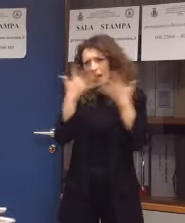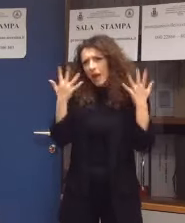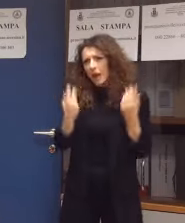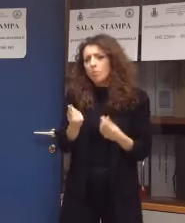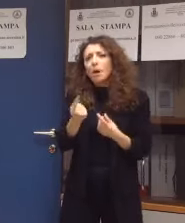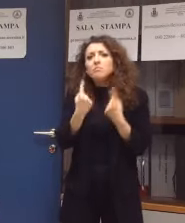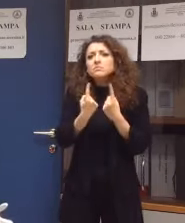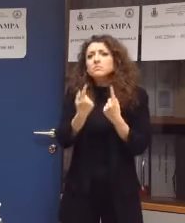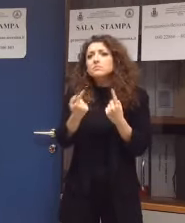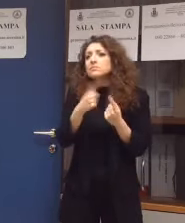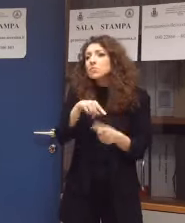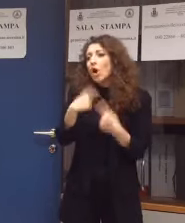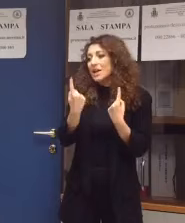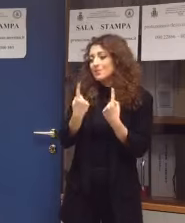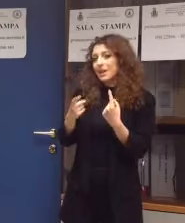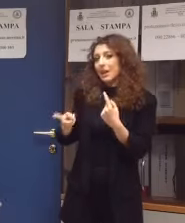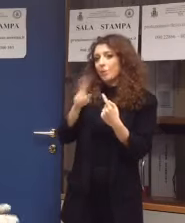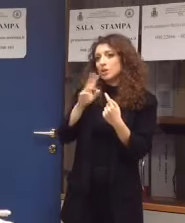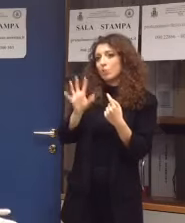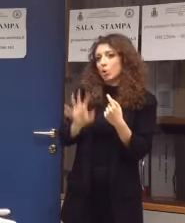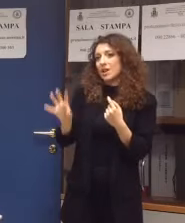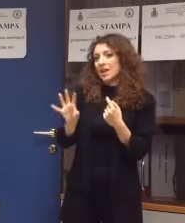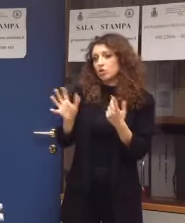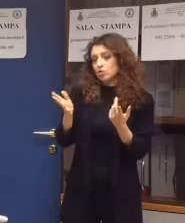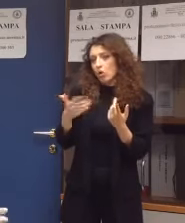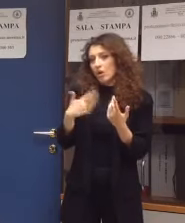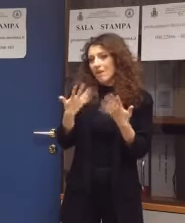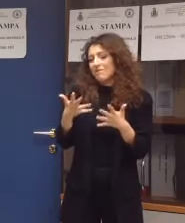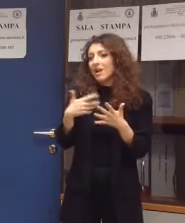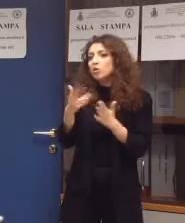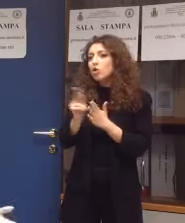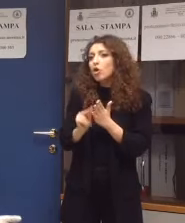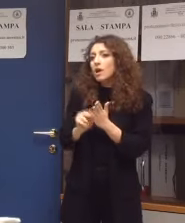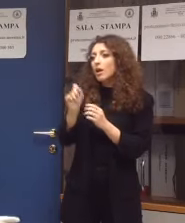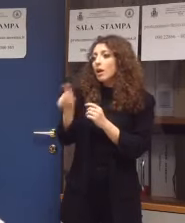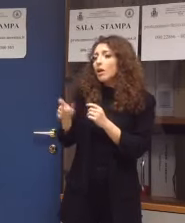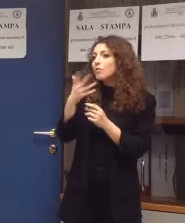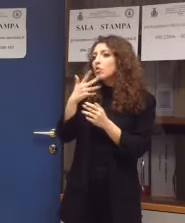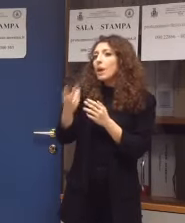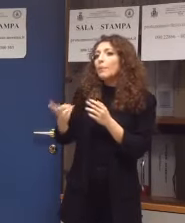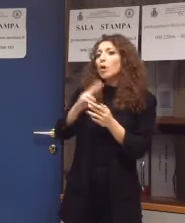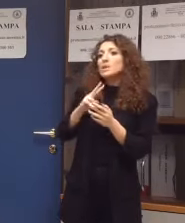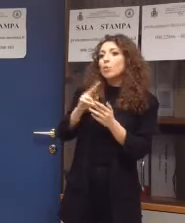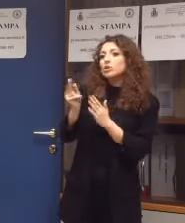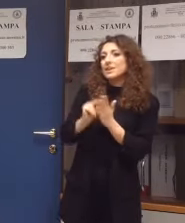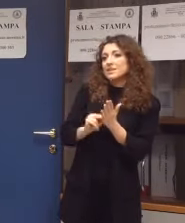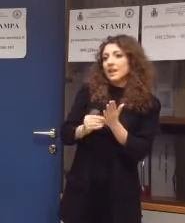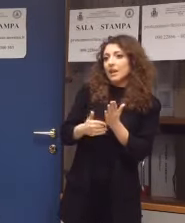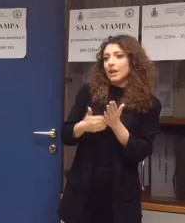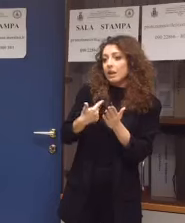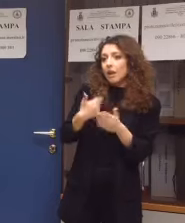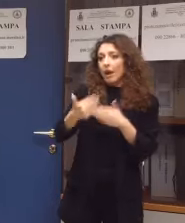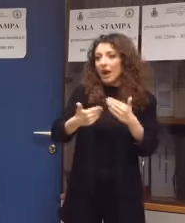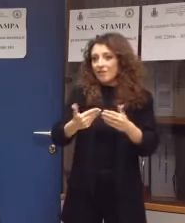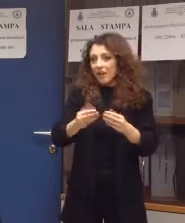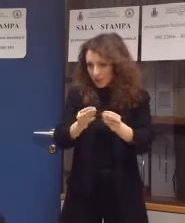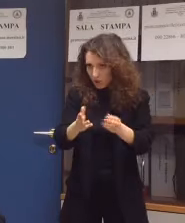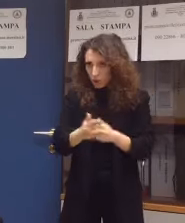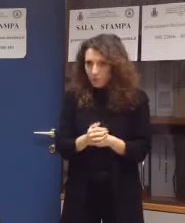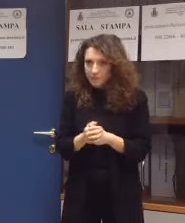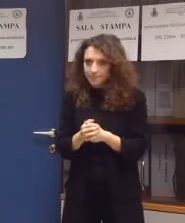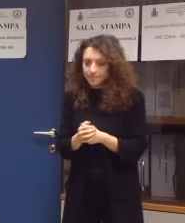dalla Regione e abbiamo fatto anche una richiesta scritta per avere una risposta scritta e poterci comportare di conseguenza. Tra l'altro